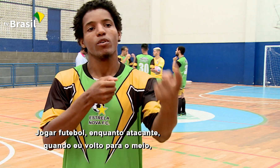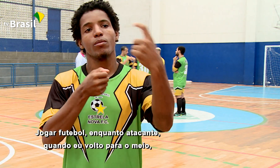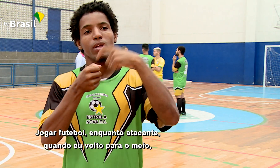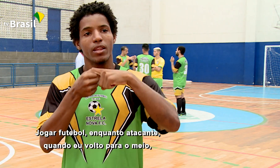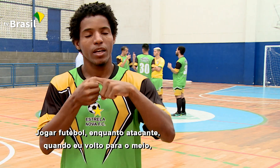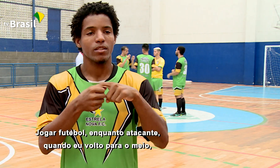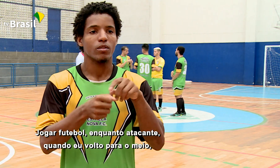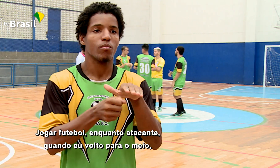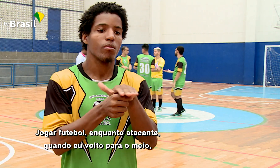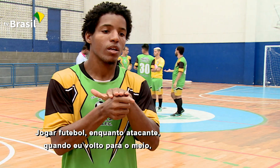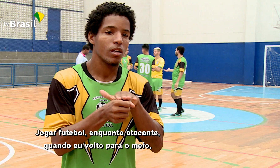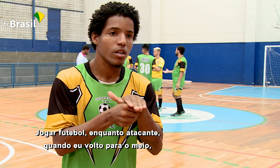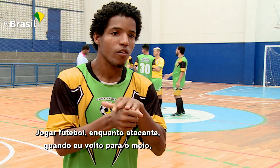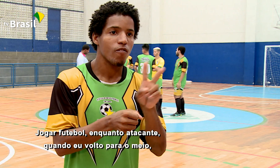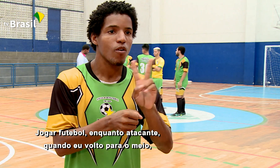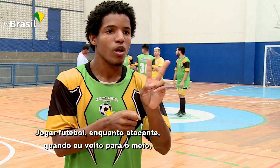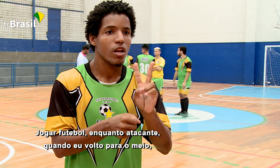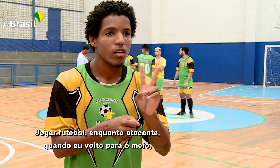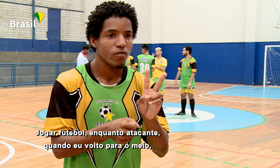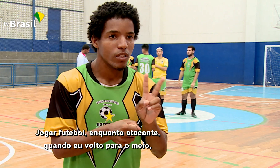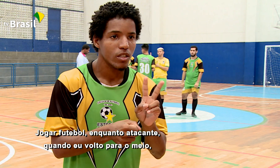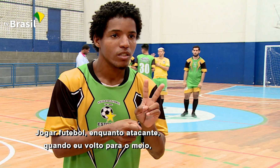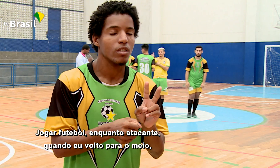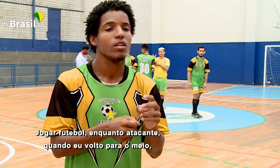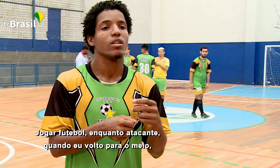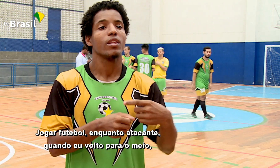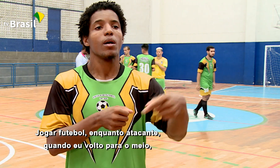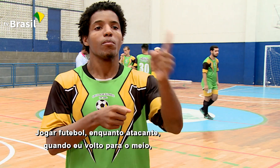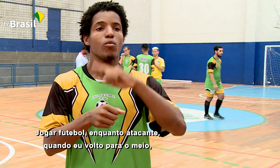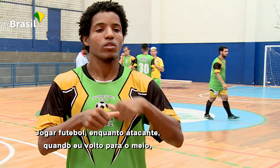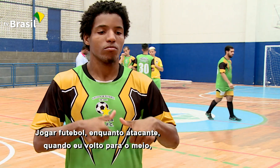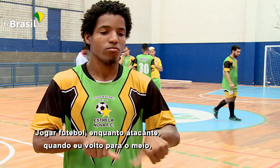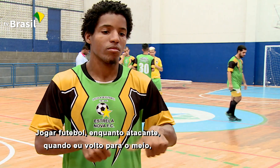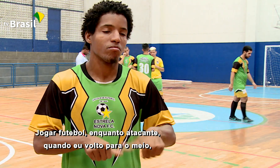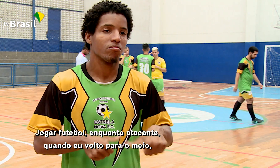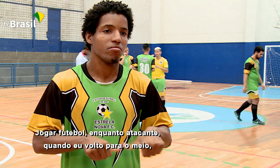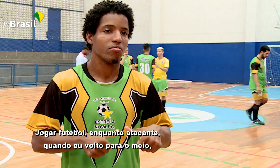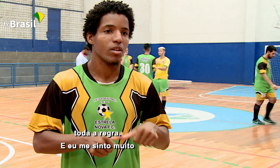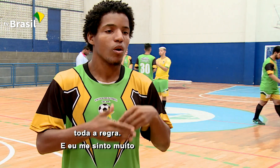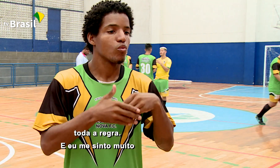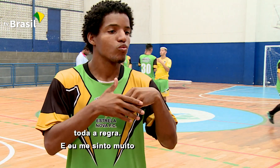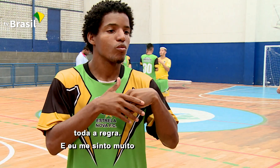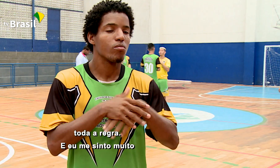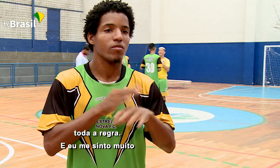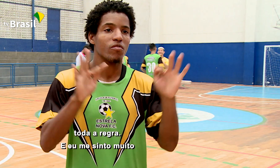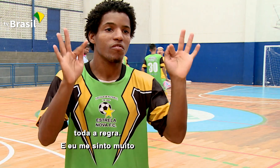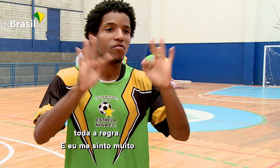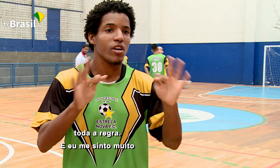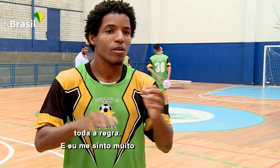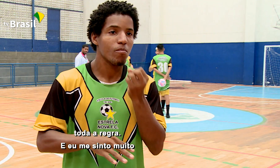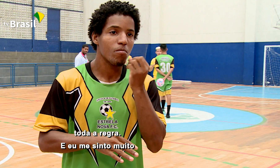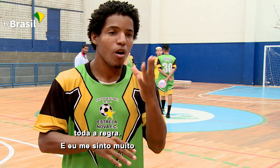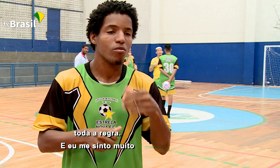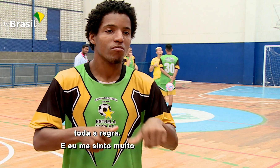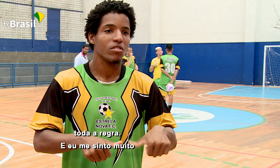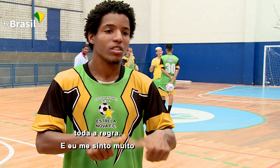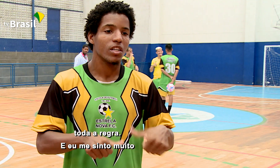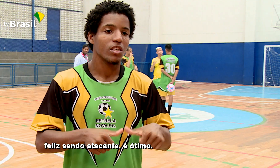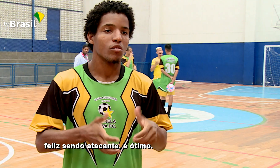enquanto atacante, quando eu volto para o meio, toda a regra. E eu me sinto muito